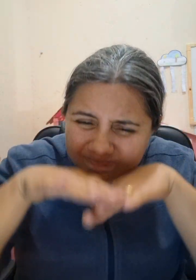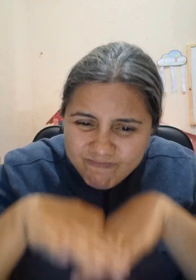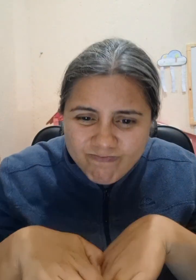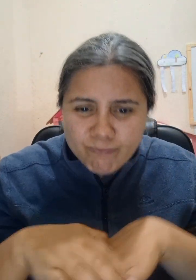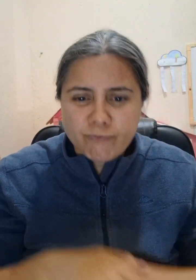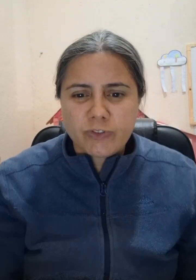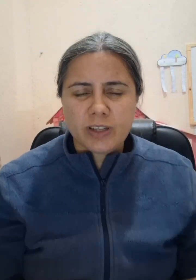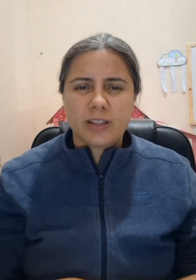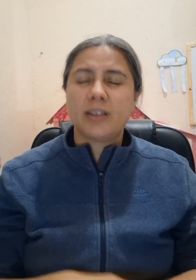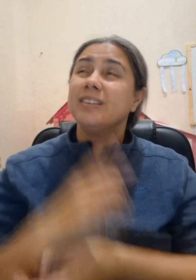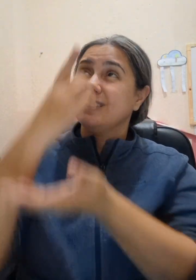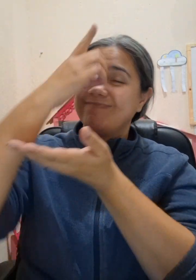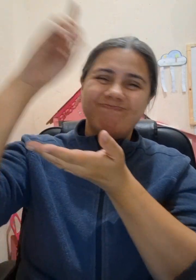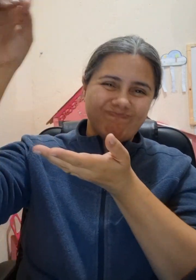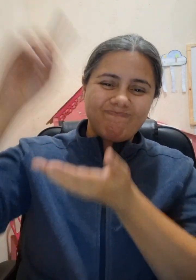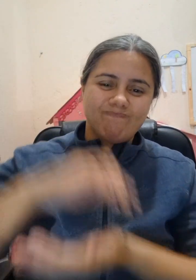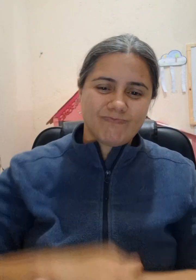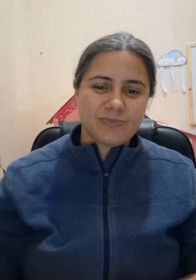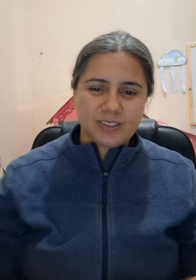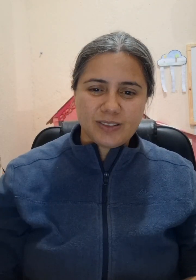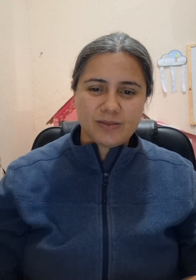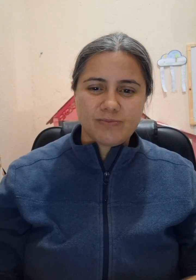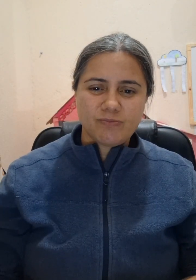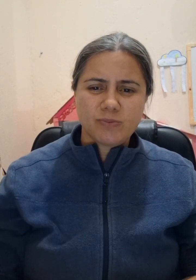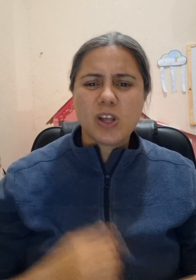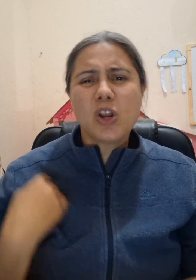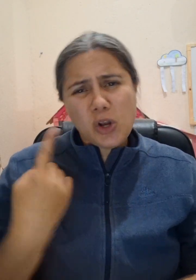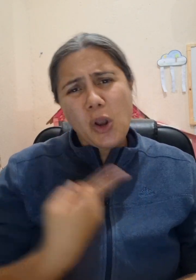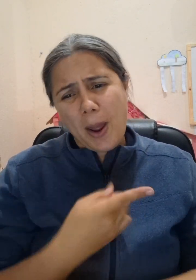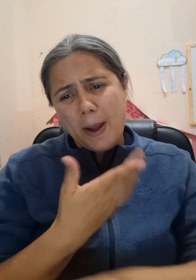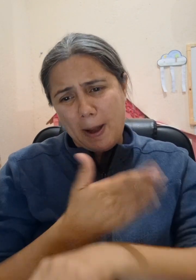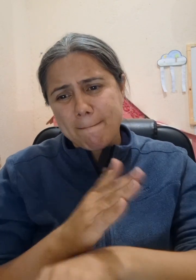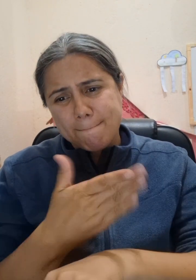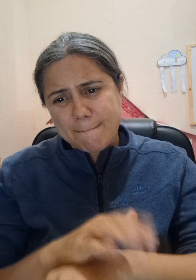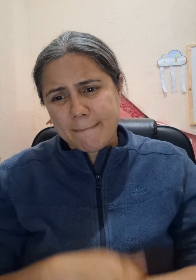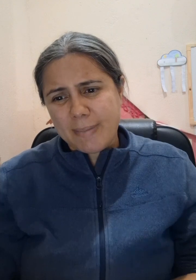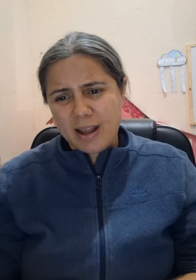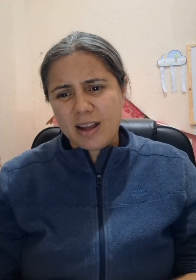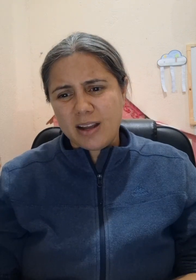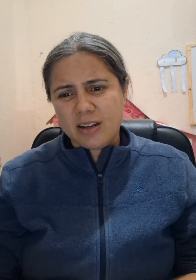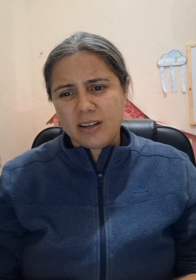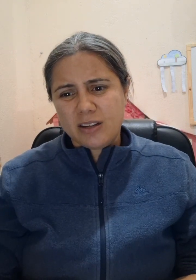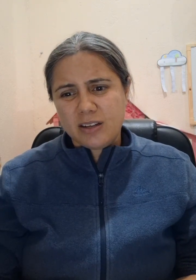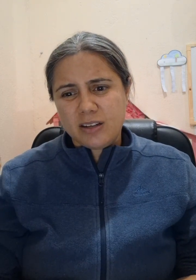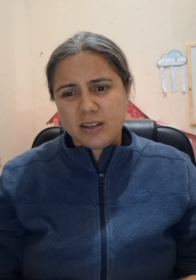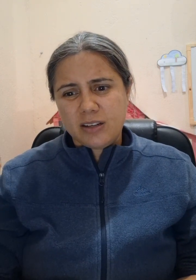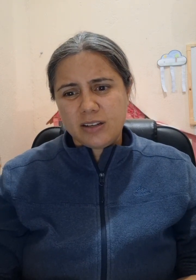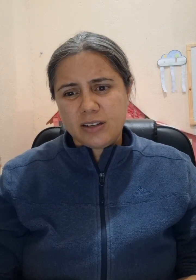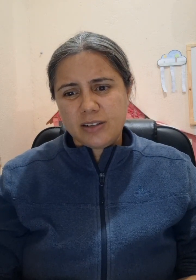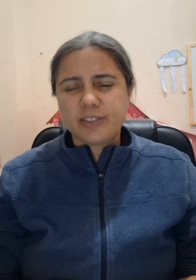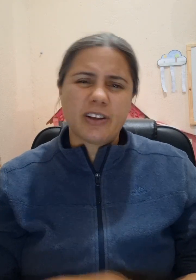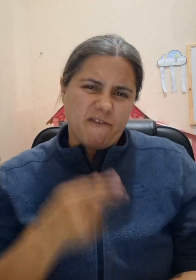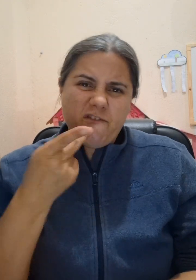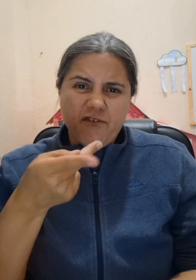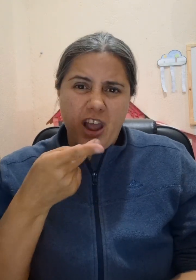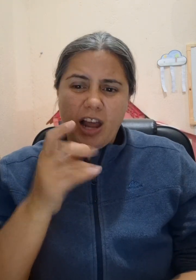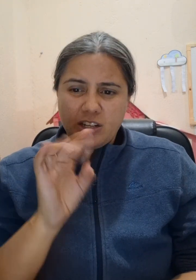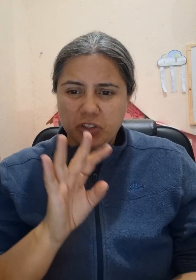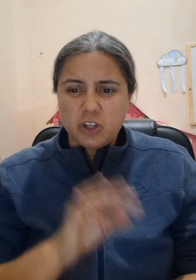E exige uma aproximação reverente diante dele, de Deus. Nós, na prática,